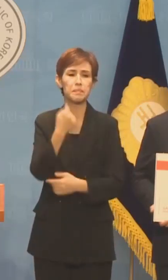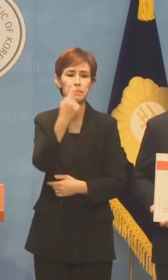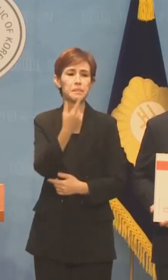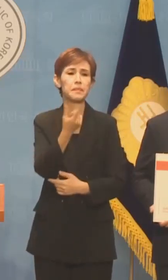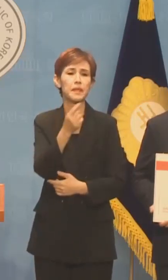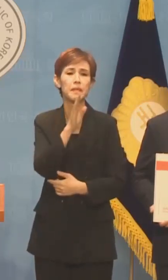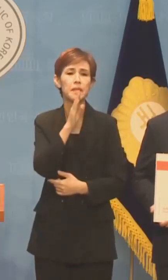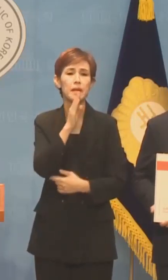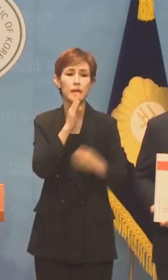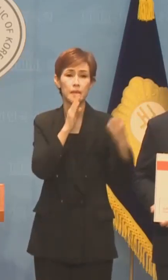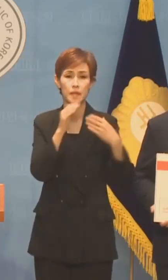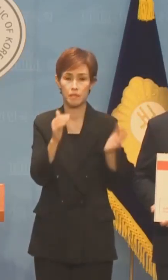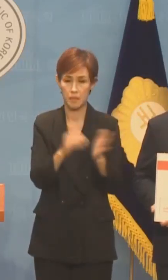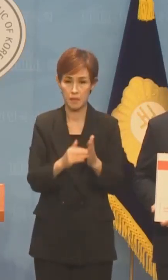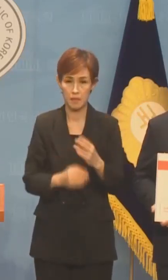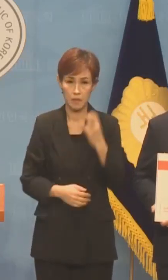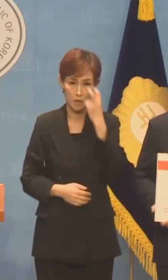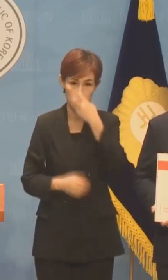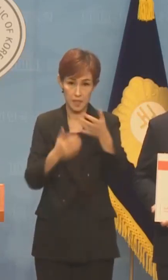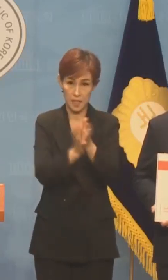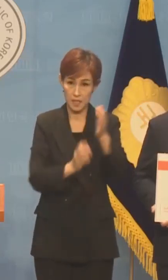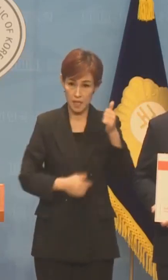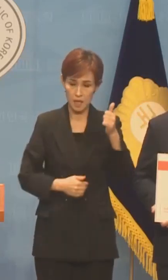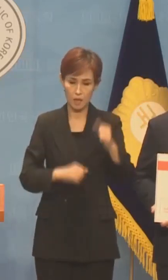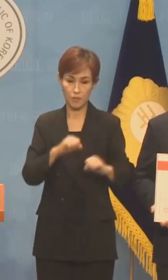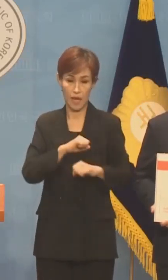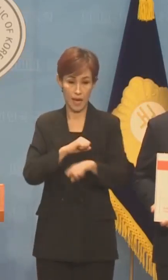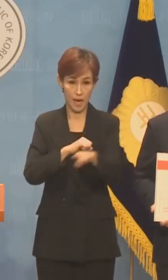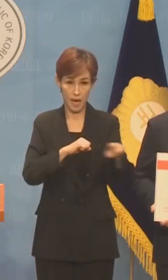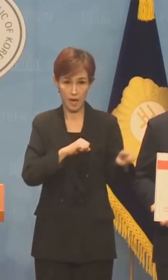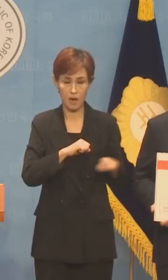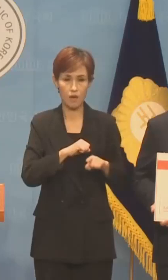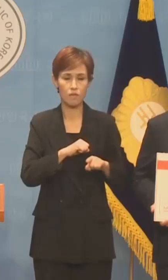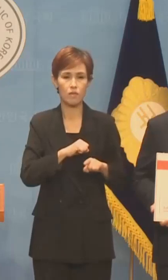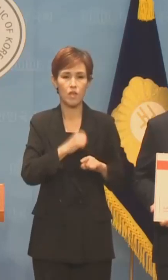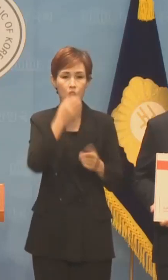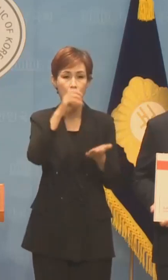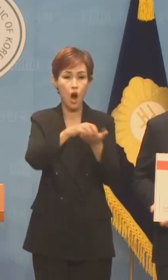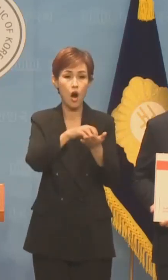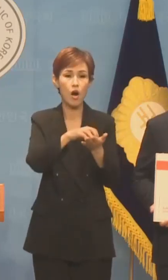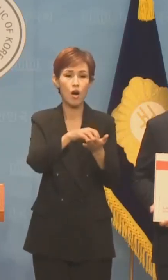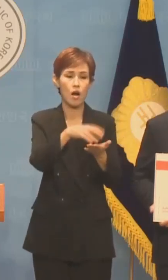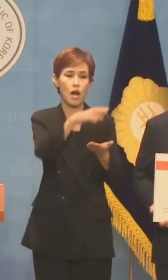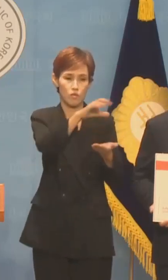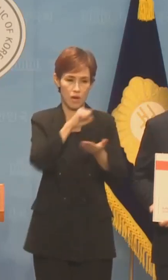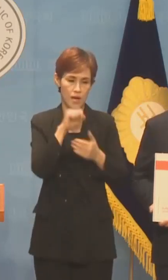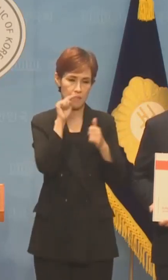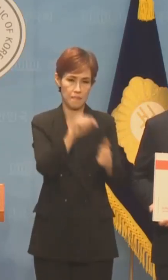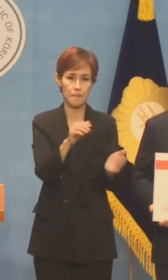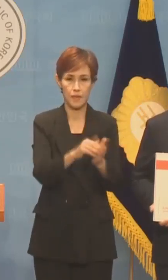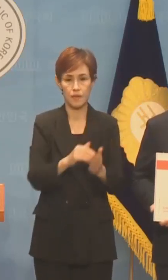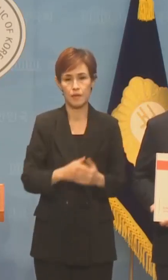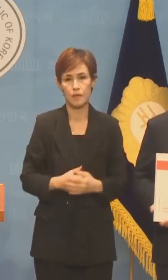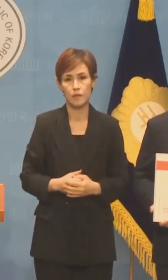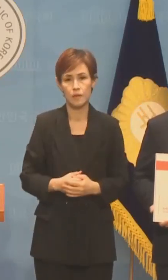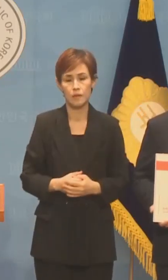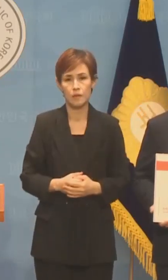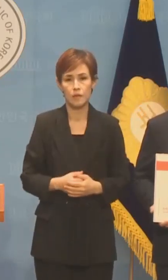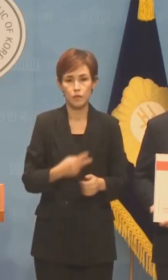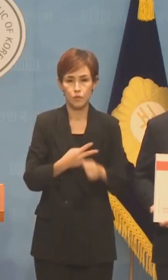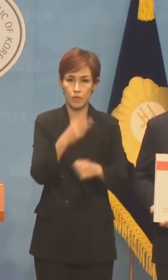합니다. 이에 경비단장은 부대원들에게 관인을 가져오도록 지시를 합니다.